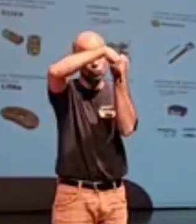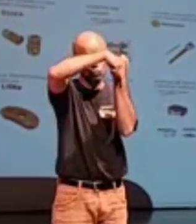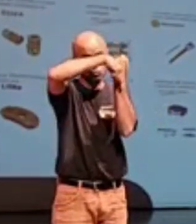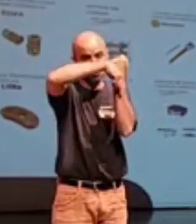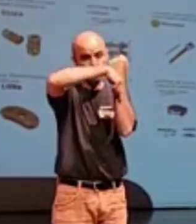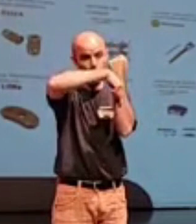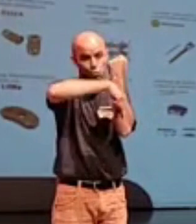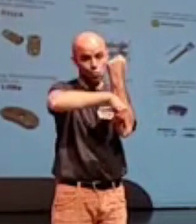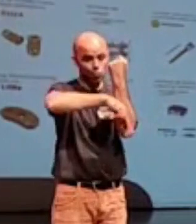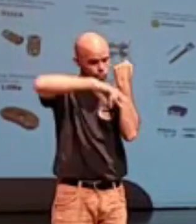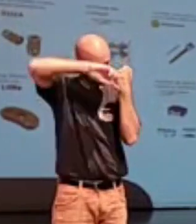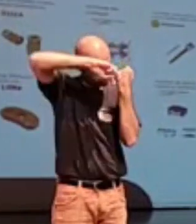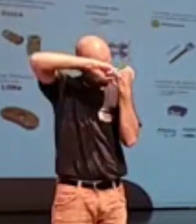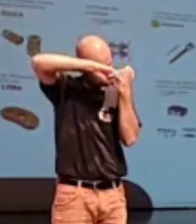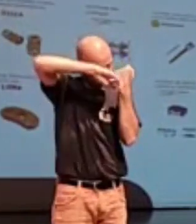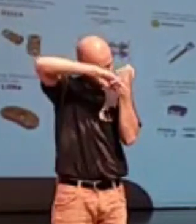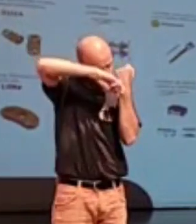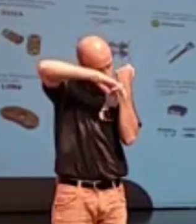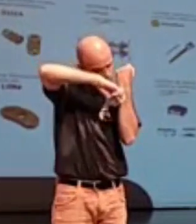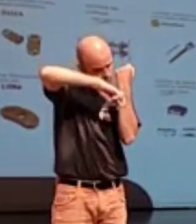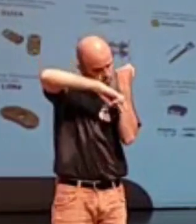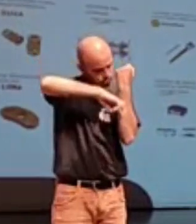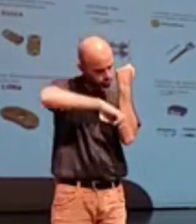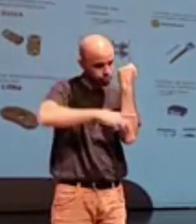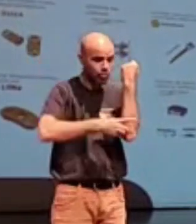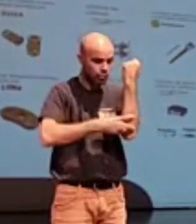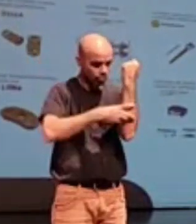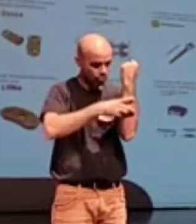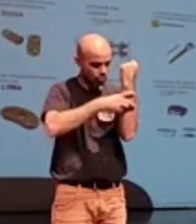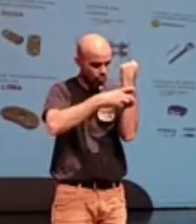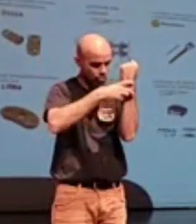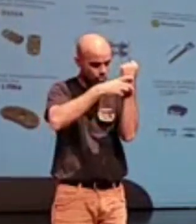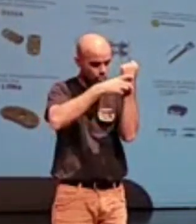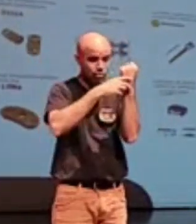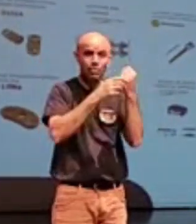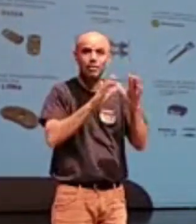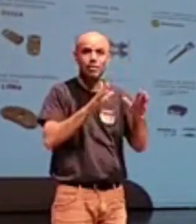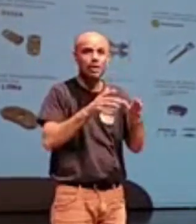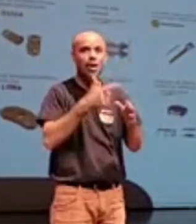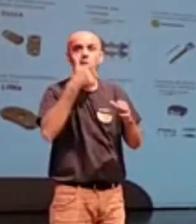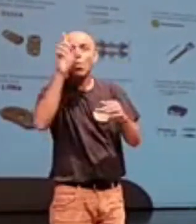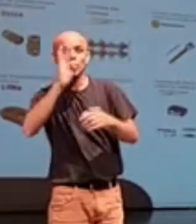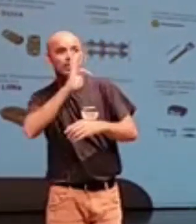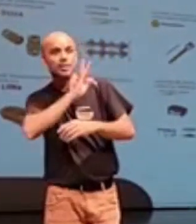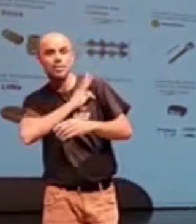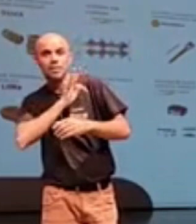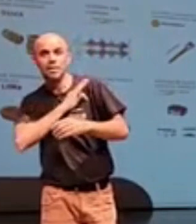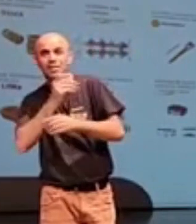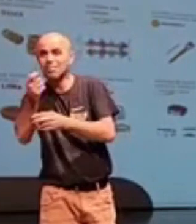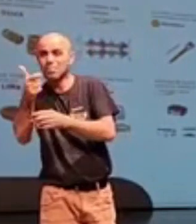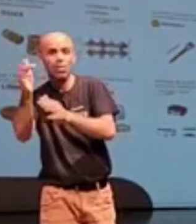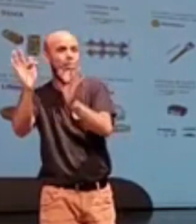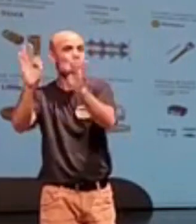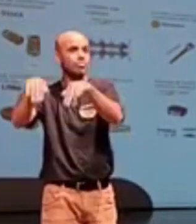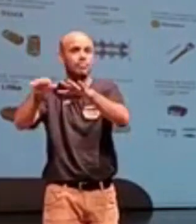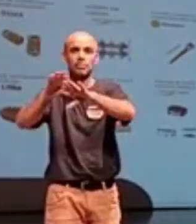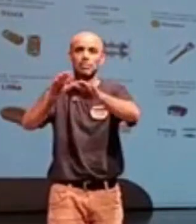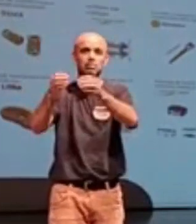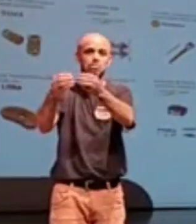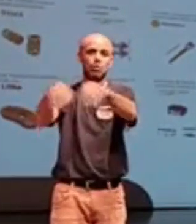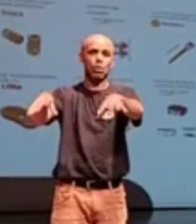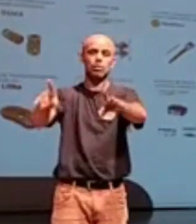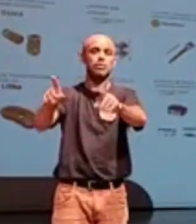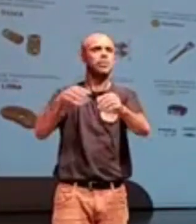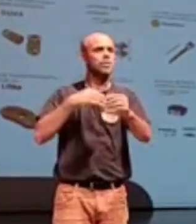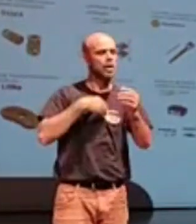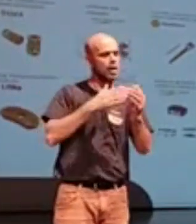coluna nada mais é do que uma ferramenta na mão do cirurgião. Não significa que as outras técnicas não funcionam. Lógico que se você tiver